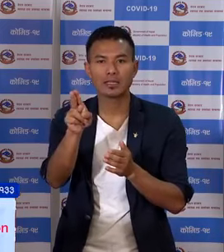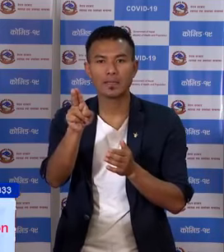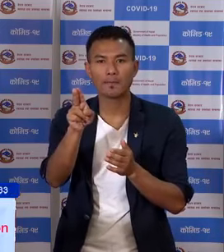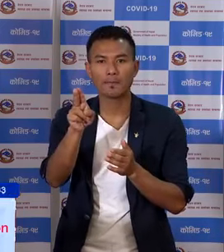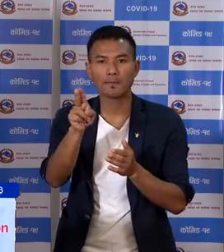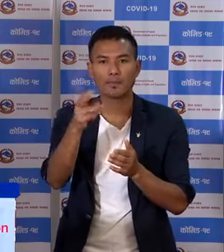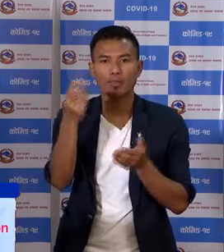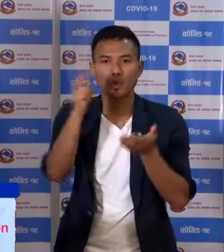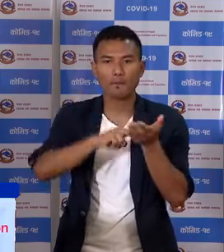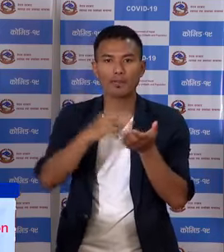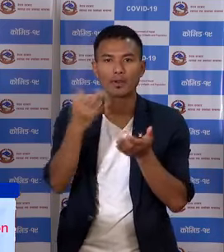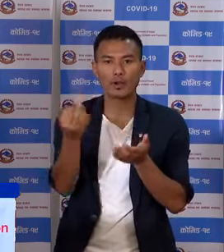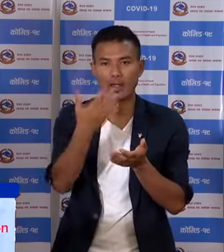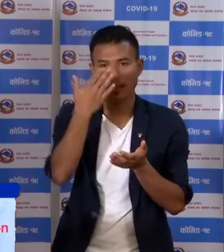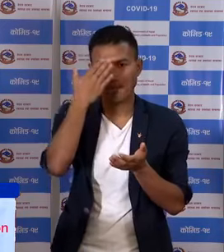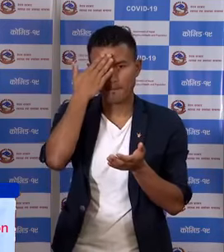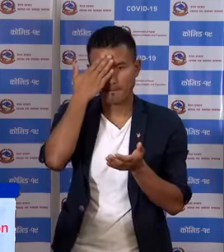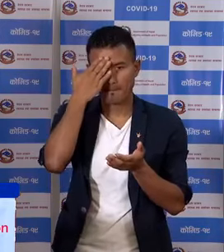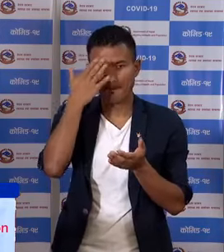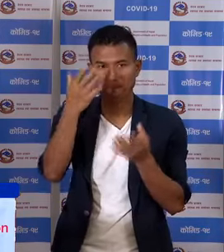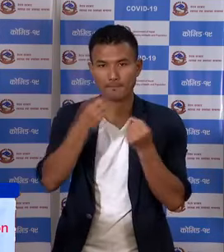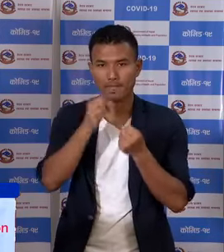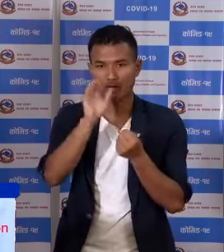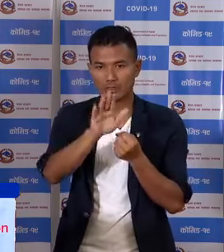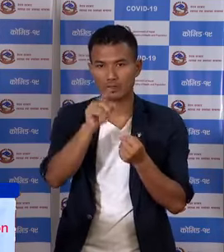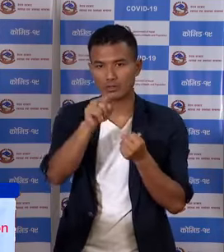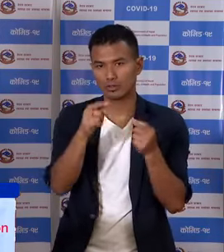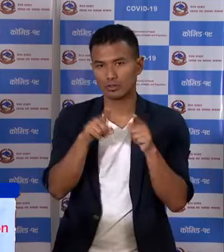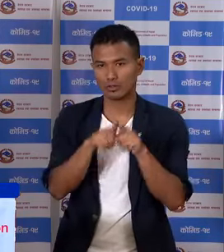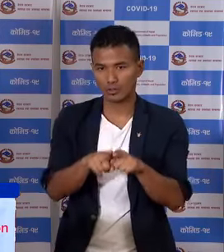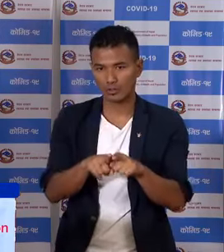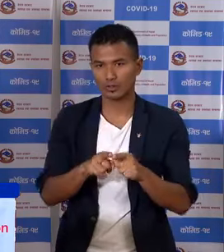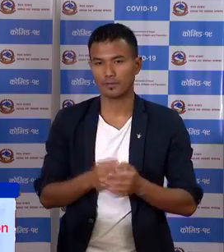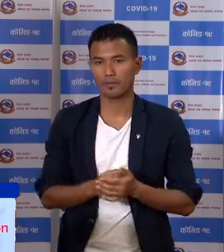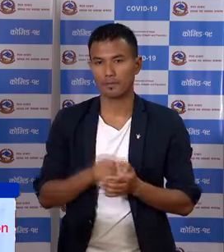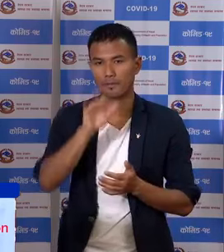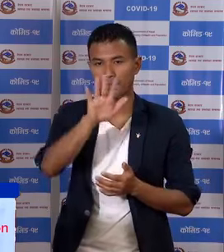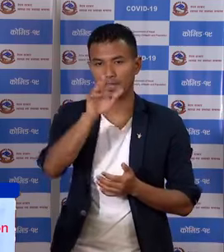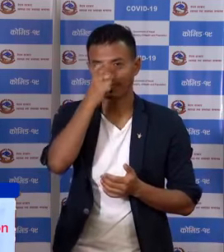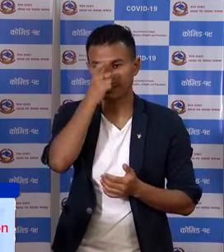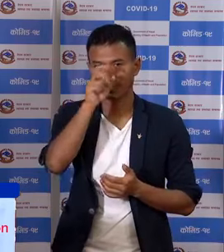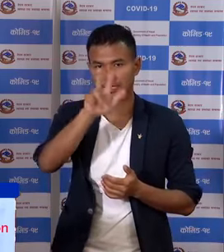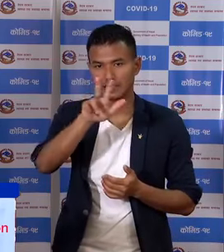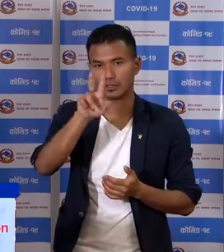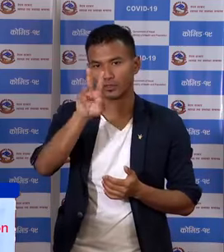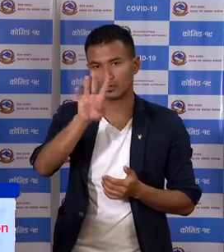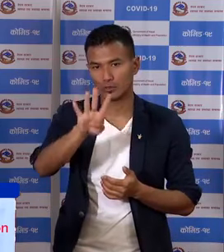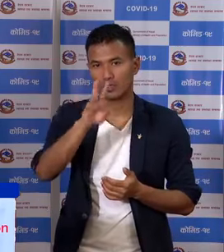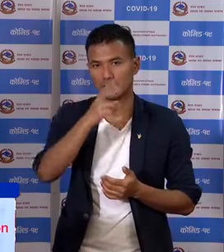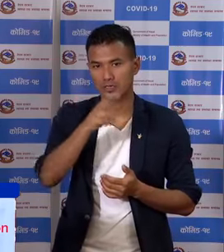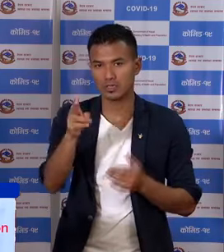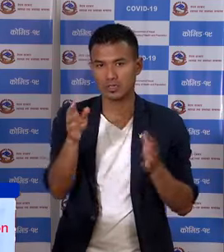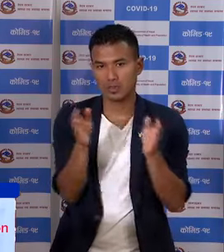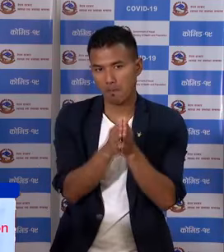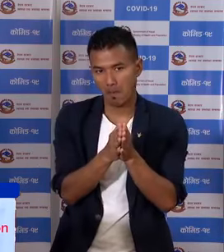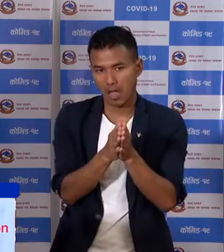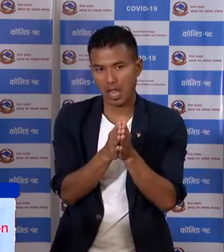थप संक्रमित को पाई जान भगे को छा यो संगई 584 जाना कुल